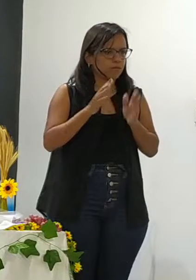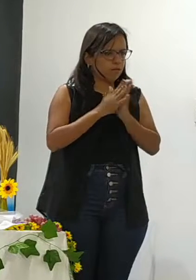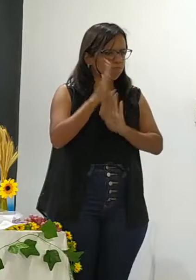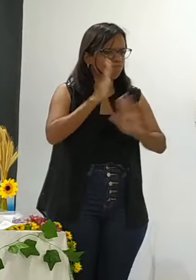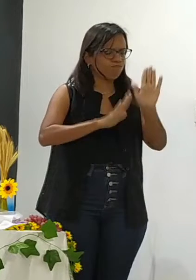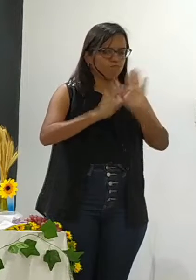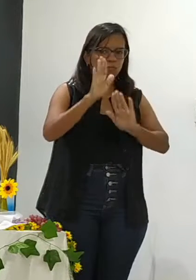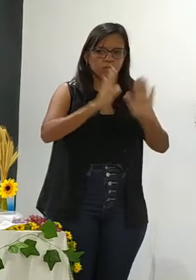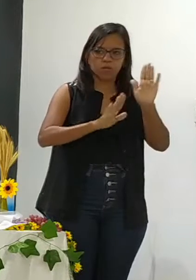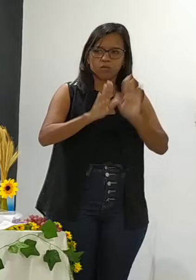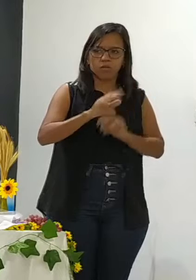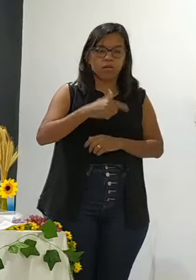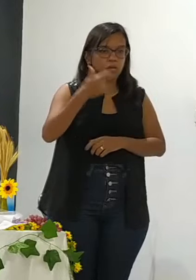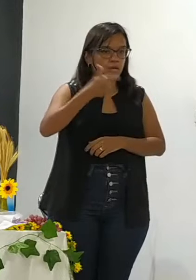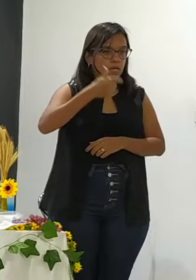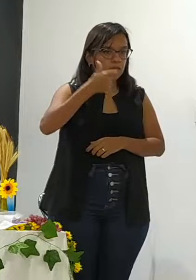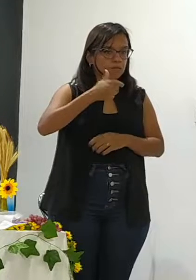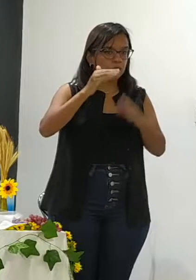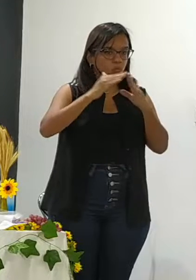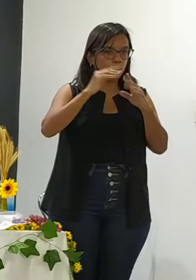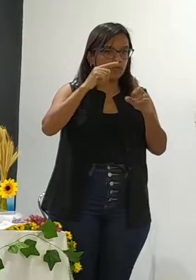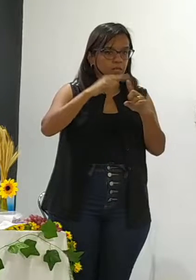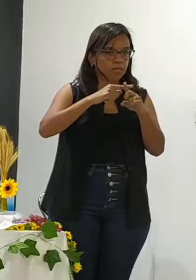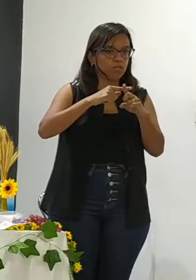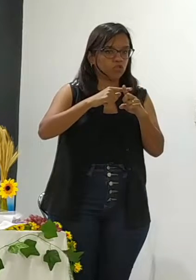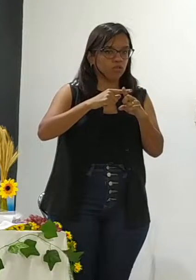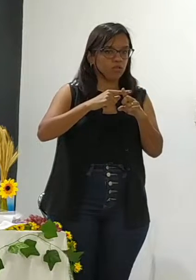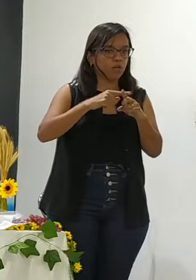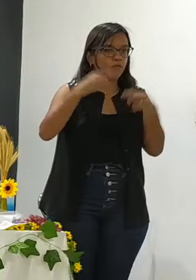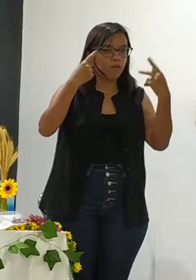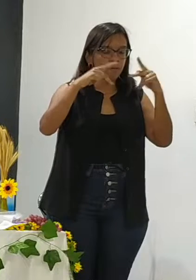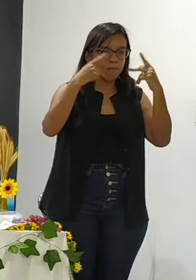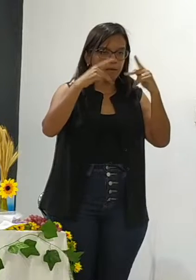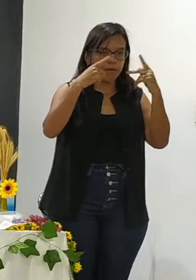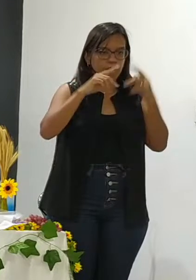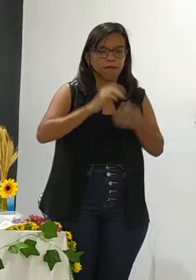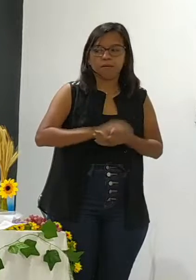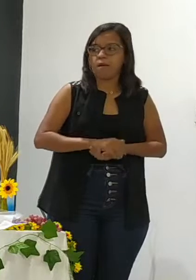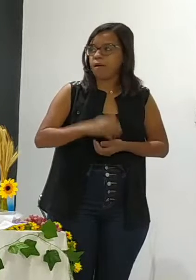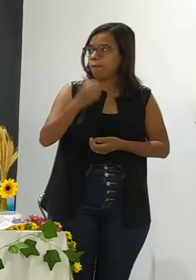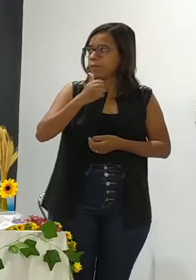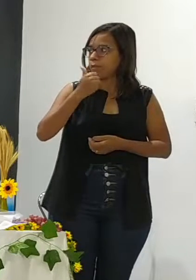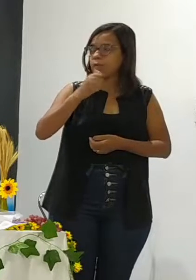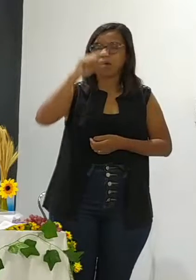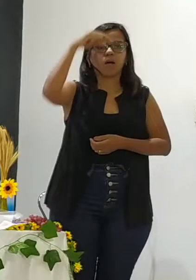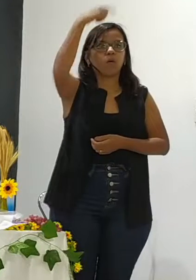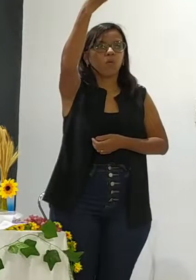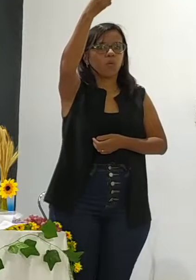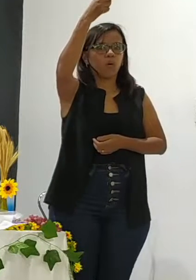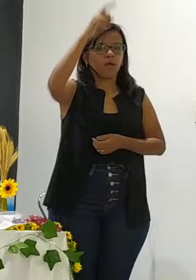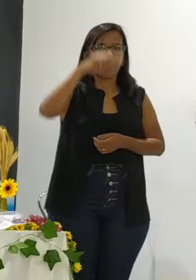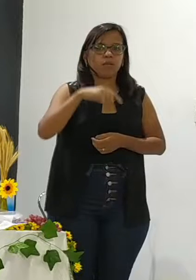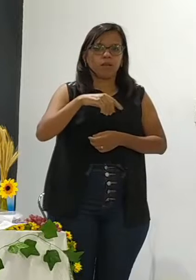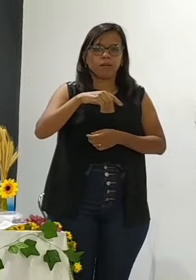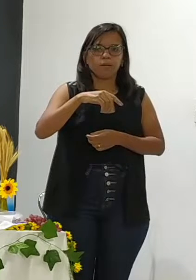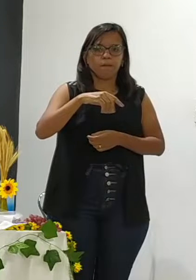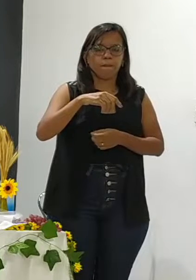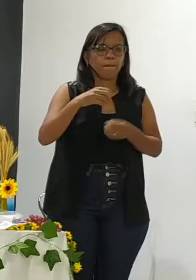adorando. Essa aqui é a segunda igreja de Parque Fora que eu venho trazer a palavra. Uma foi aqui, atrás ali onde era o Intimidade,